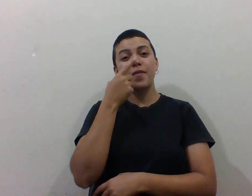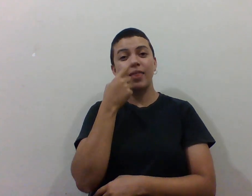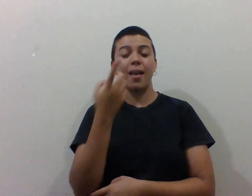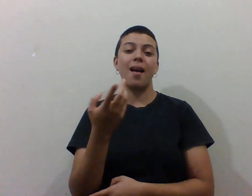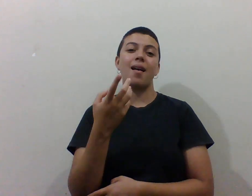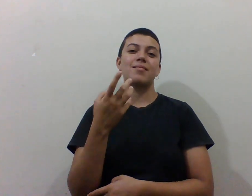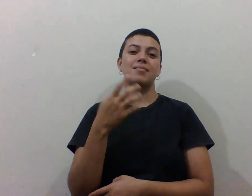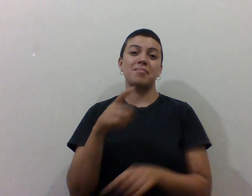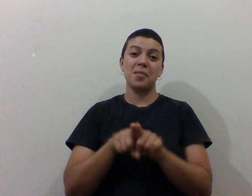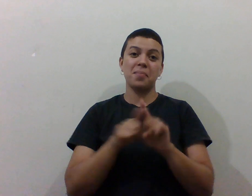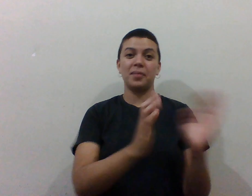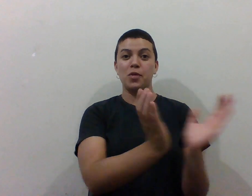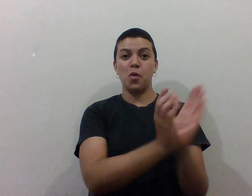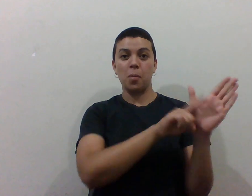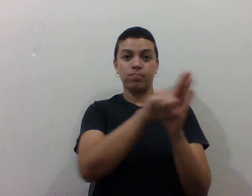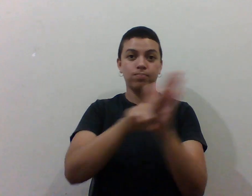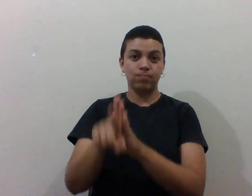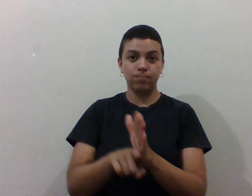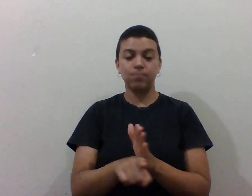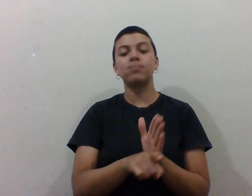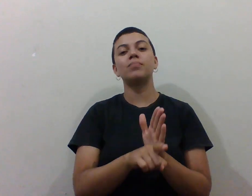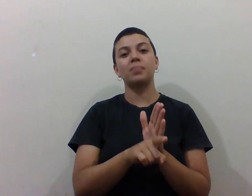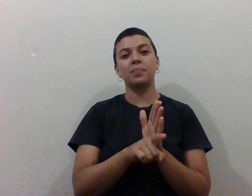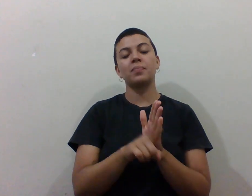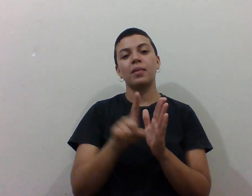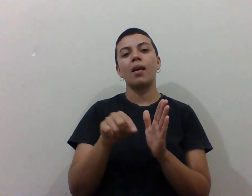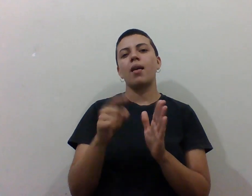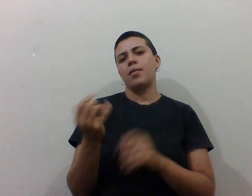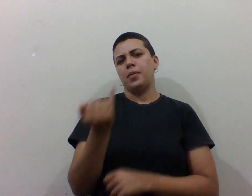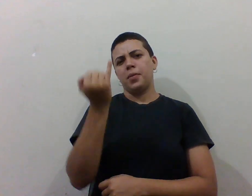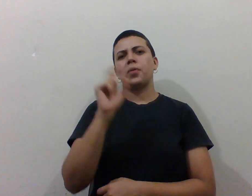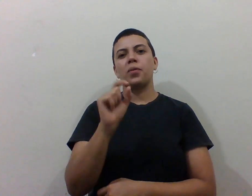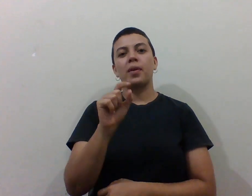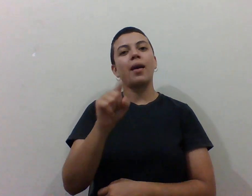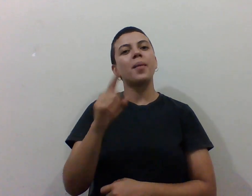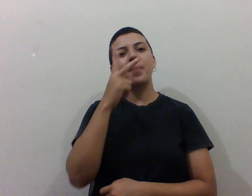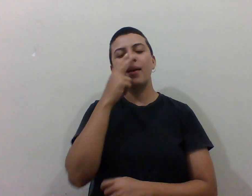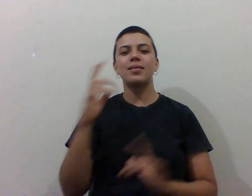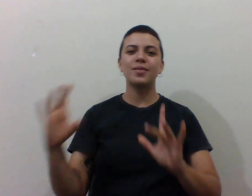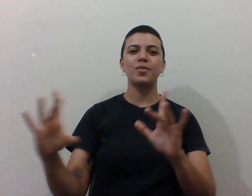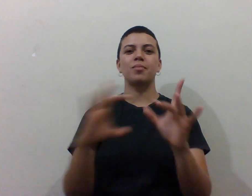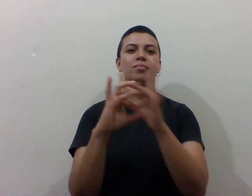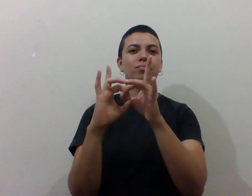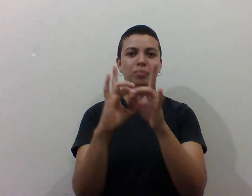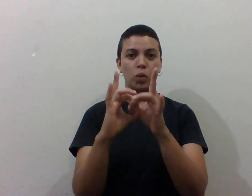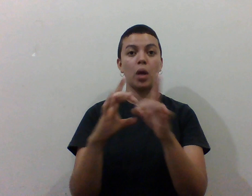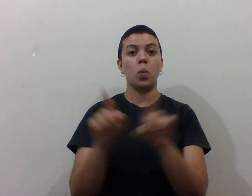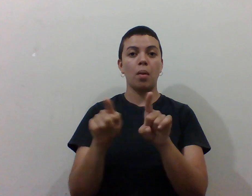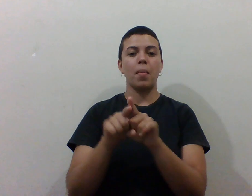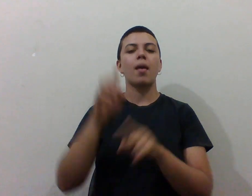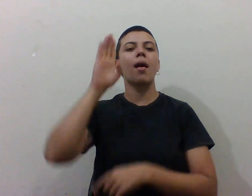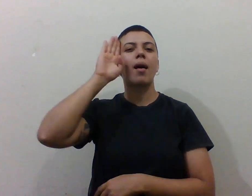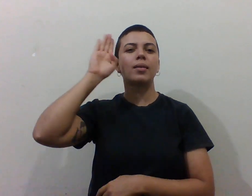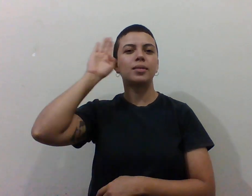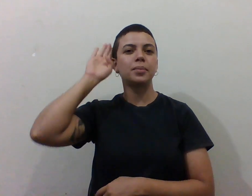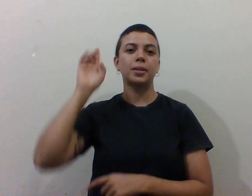uma mesa, né, como eu disse, que remete a um outro simbólico muito importante para mim, que é essa união acadêmica entre o ERN, o FRN